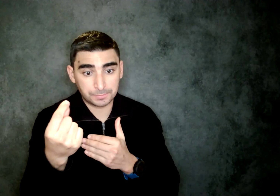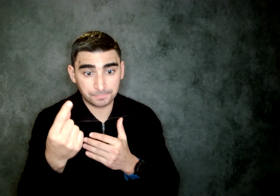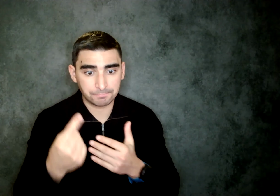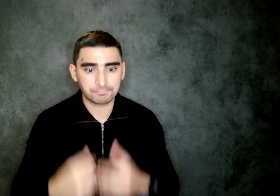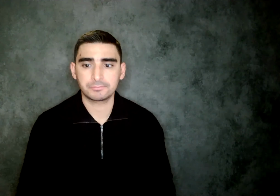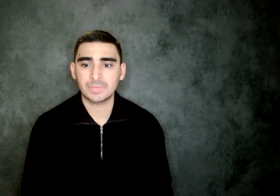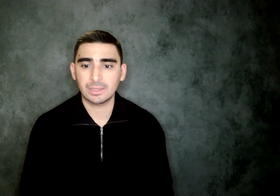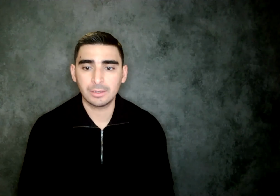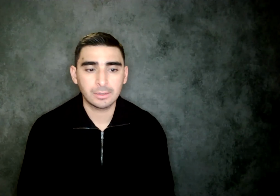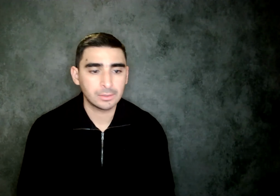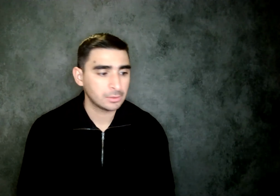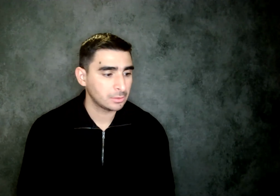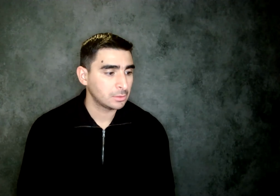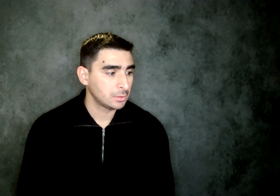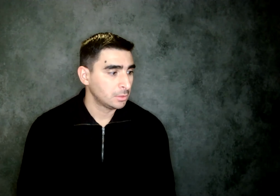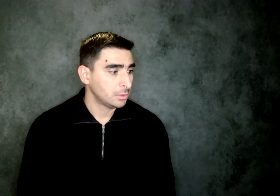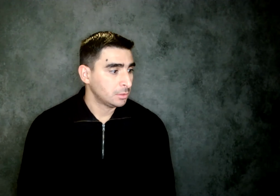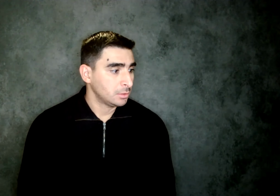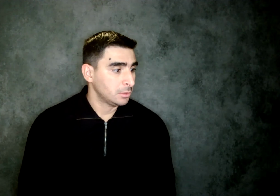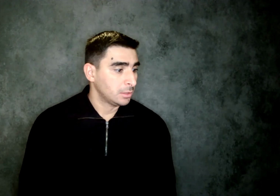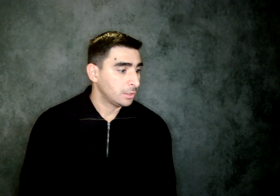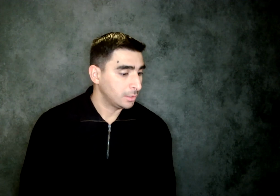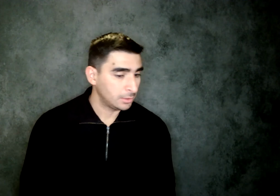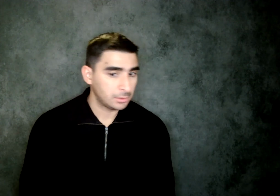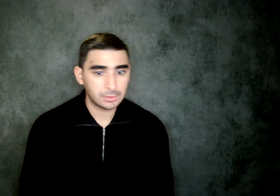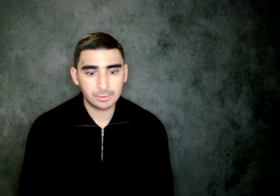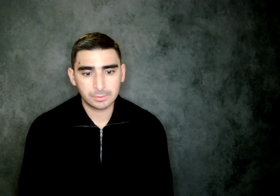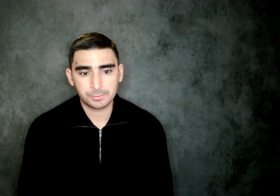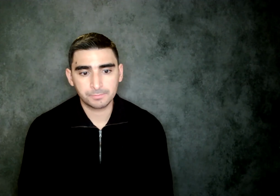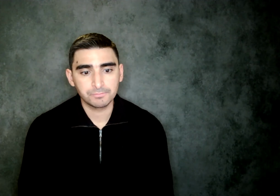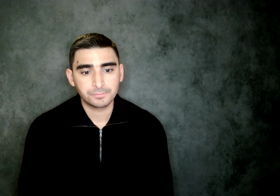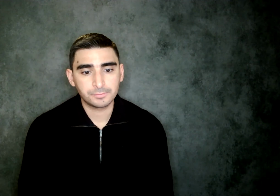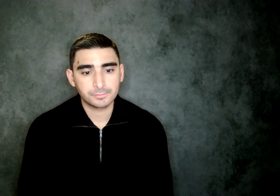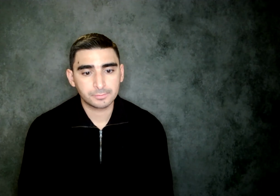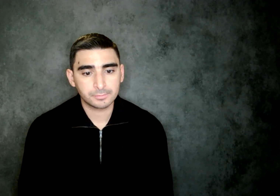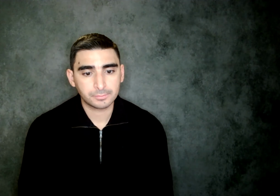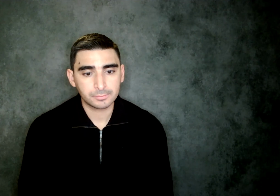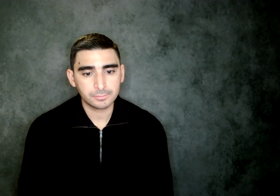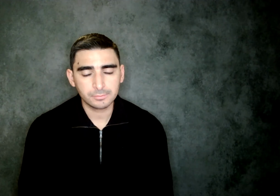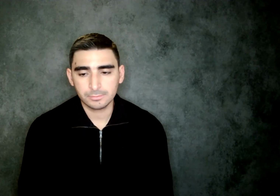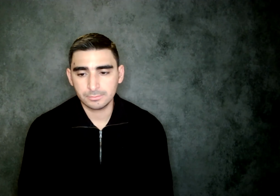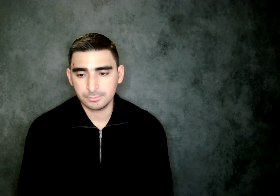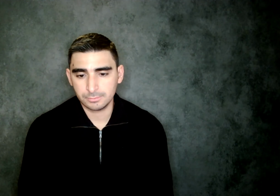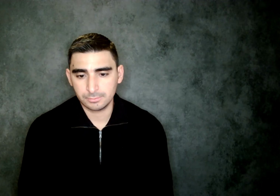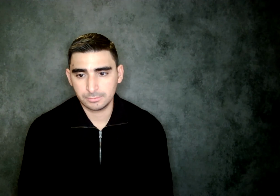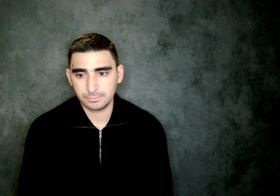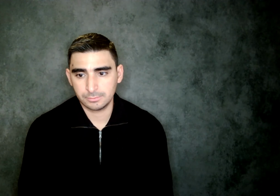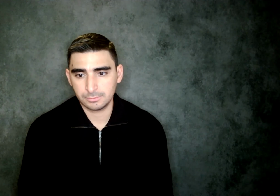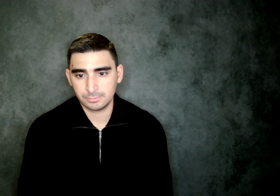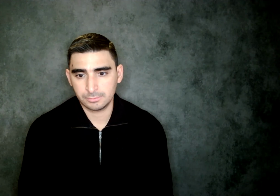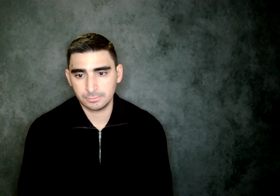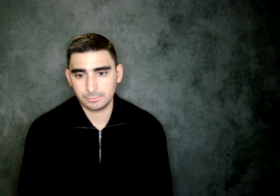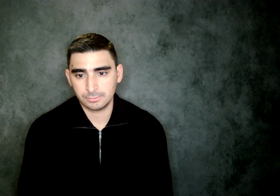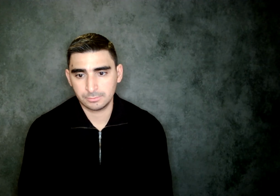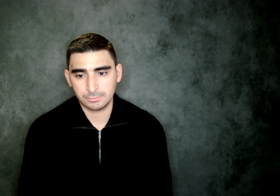Jenna. Entonces, lo que voy a decir ahora, hablar en cuanto a los siguientes pasos que necesitamos realizar en esto, ¿no? Y eso, pues, y